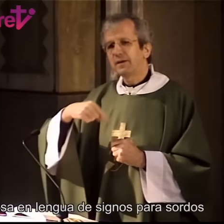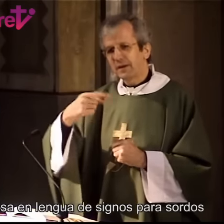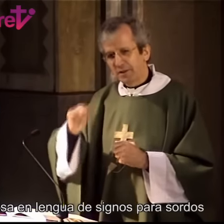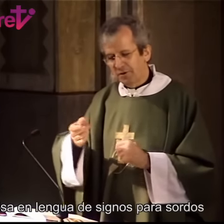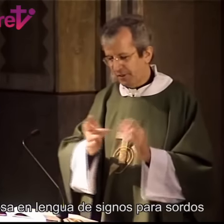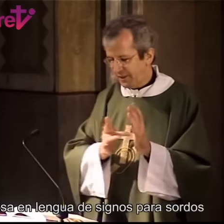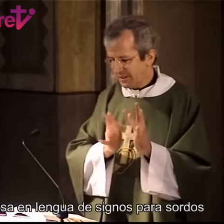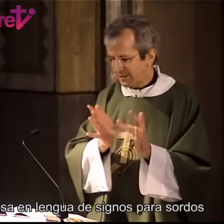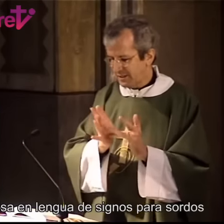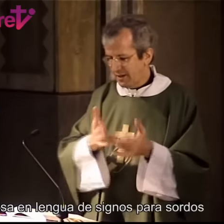Entonces,